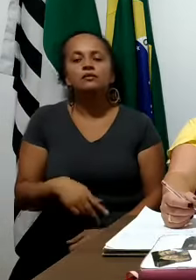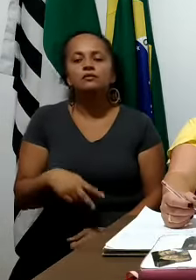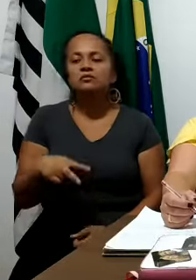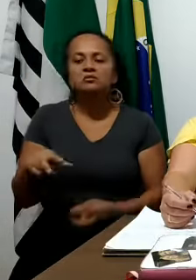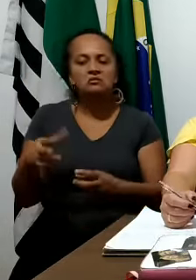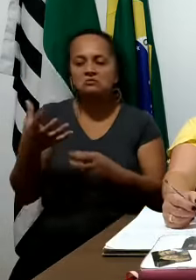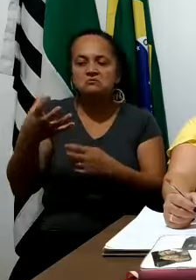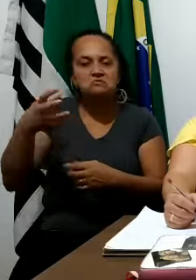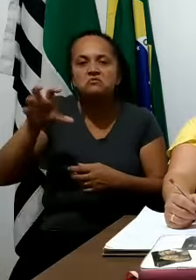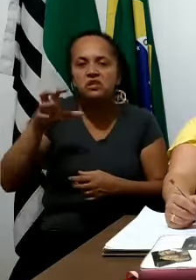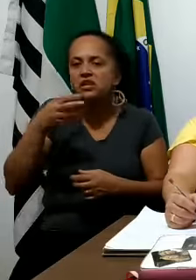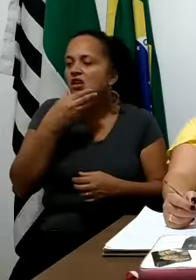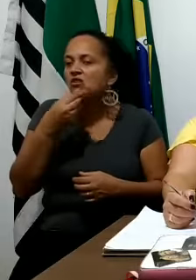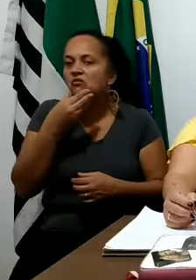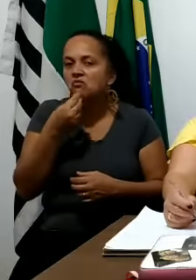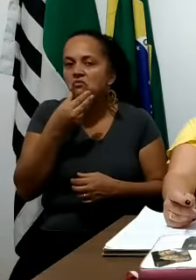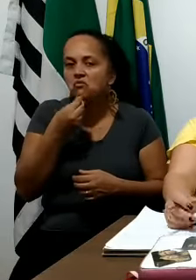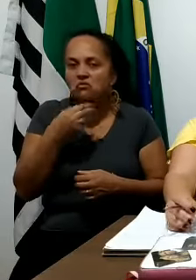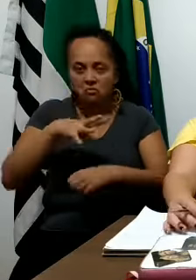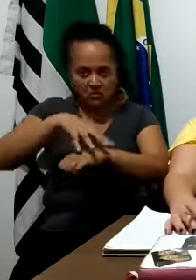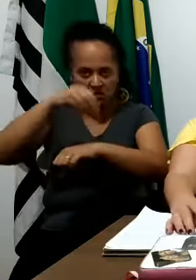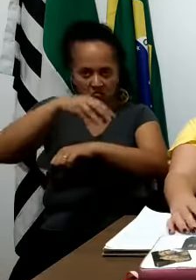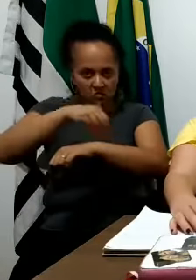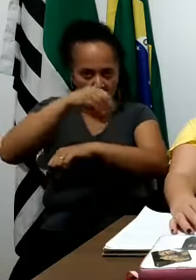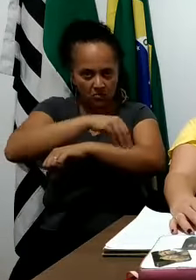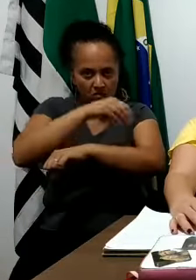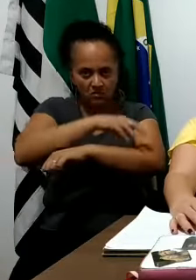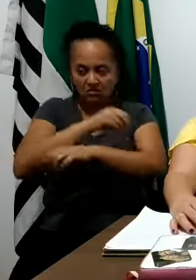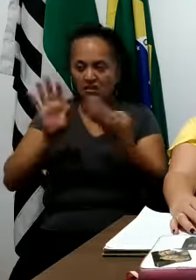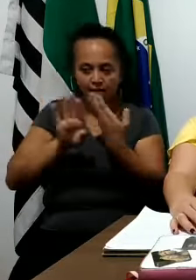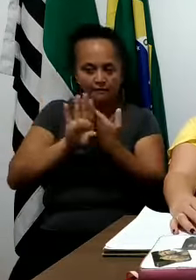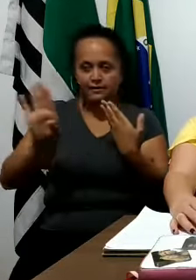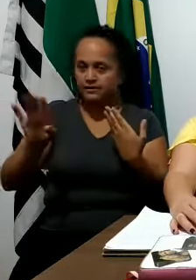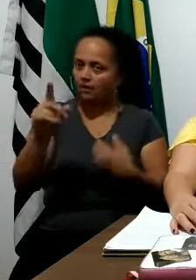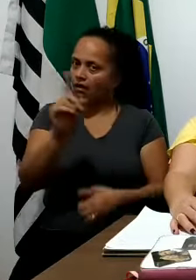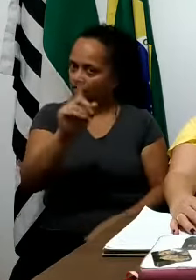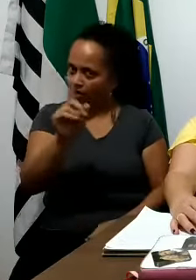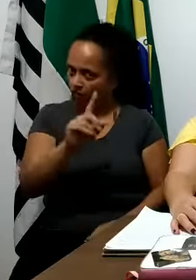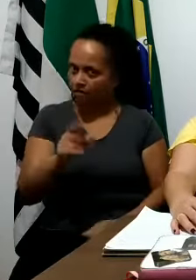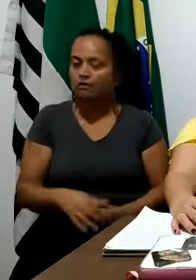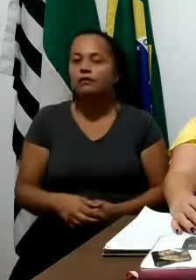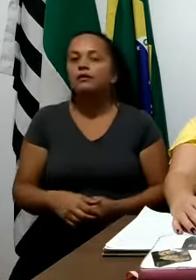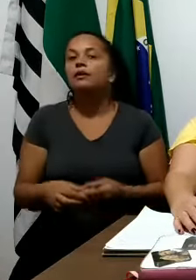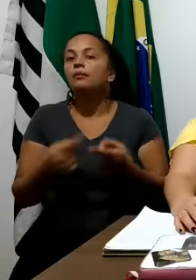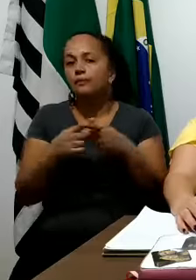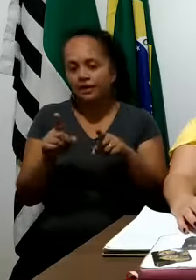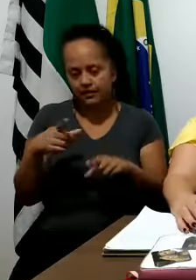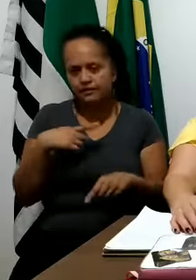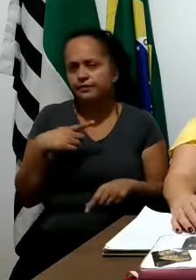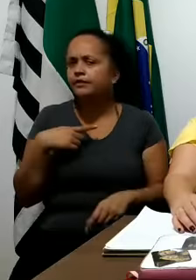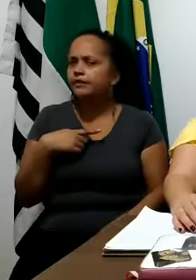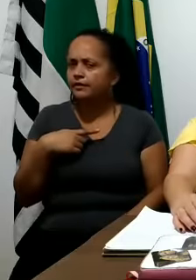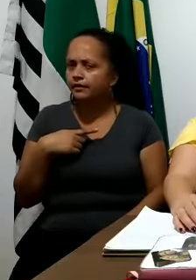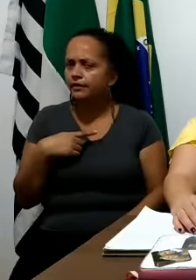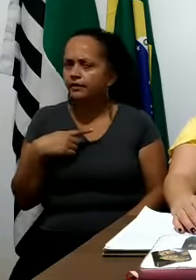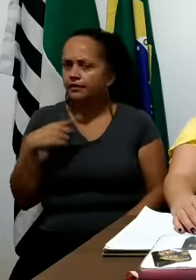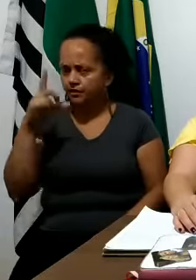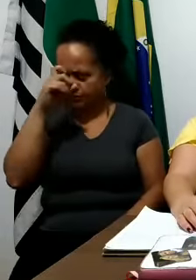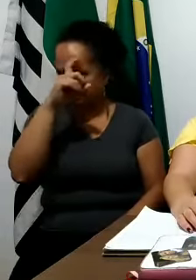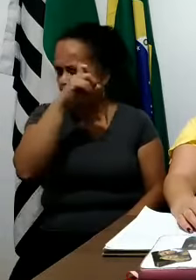também. Então teve algumas dificuldades na vida de Jacó. E a gente crê, né? A gente crê que